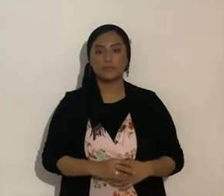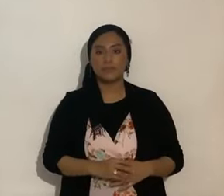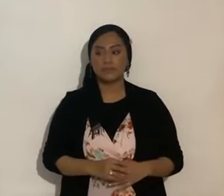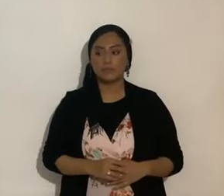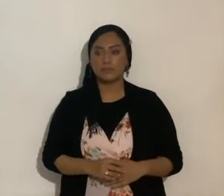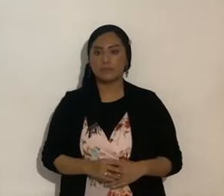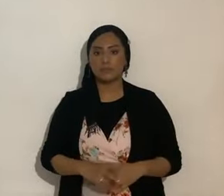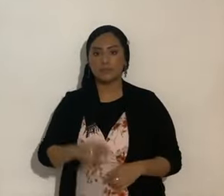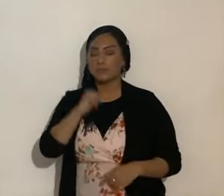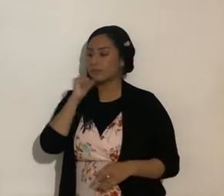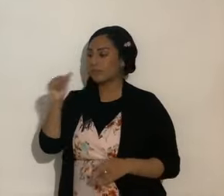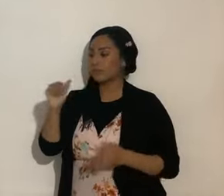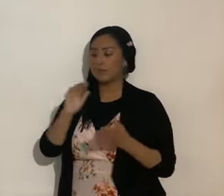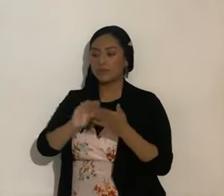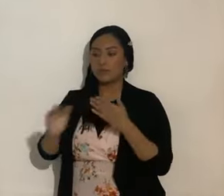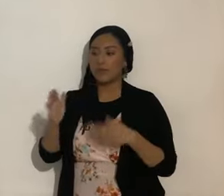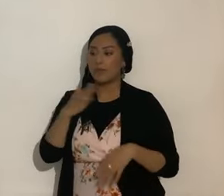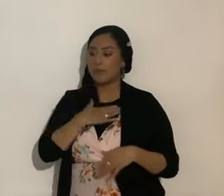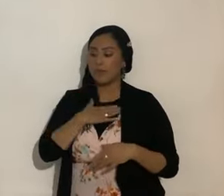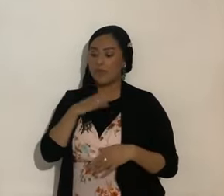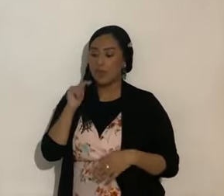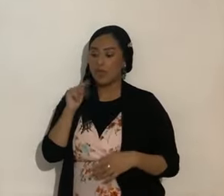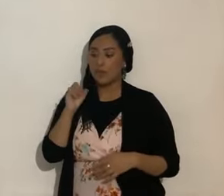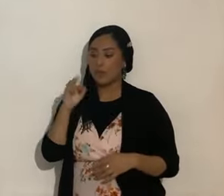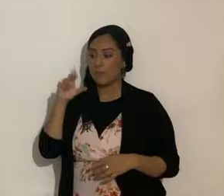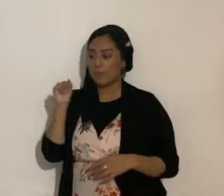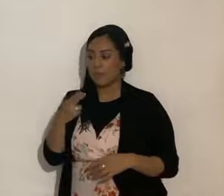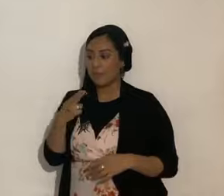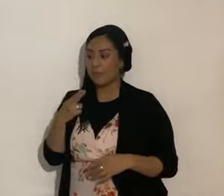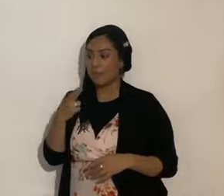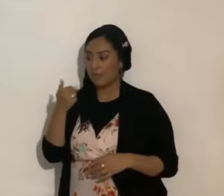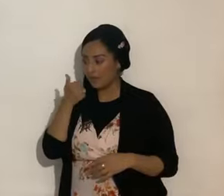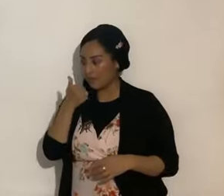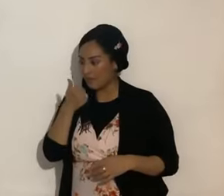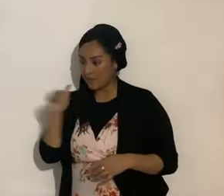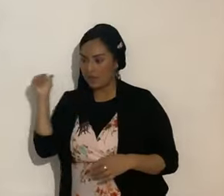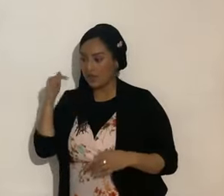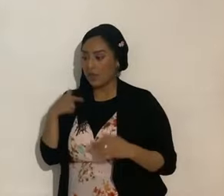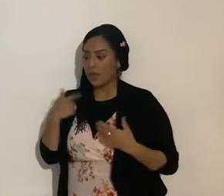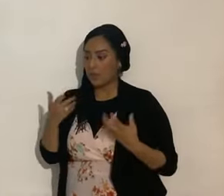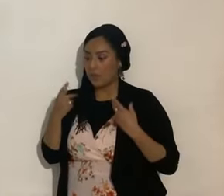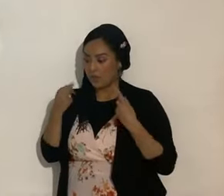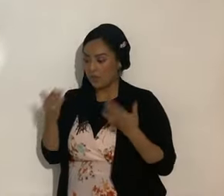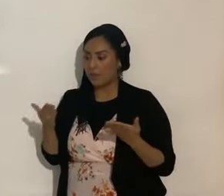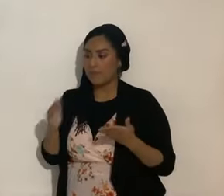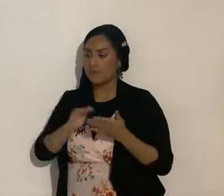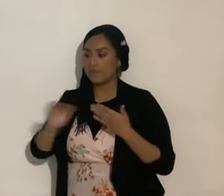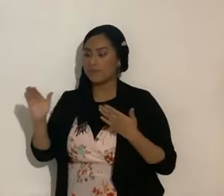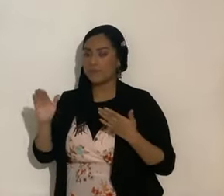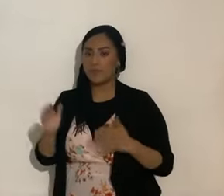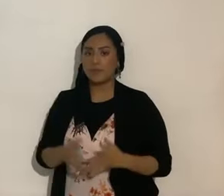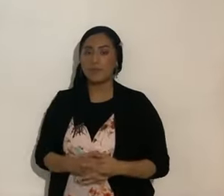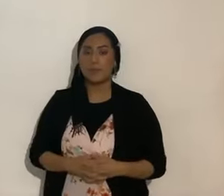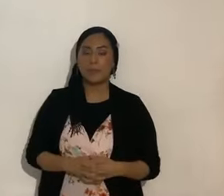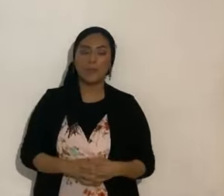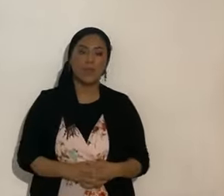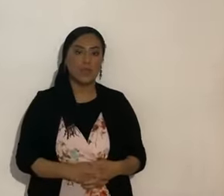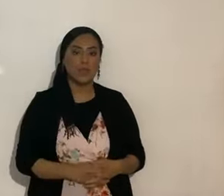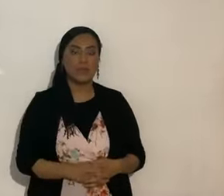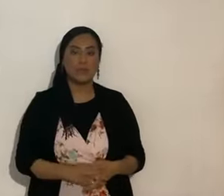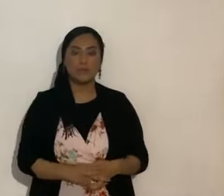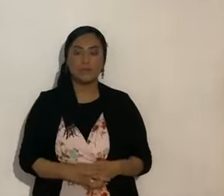está permitido en la Torá hacer lo que yo quiero con lo mío. Por eso leímos que hay que pagar al